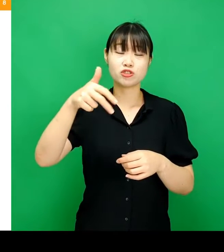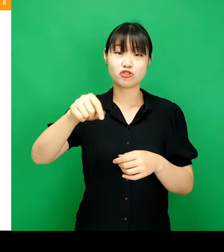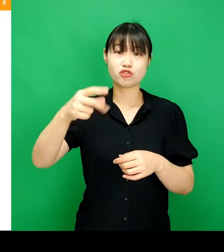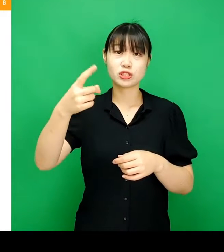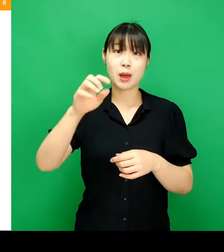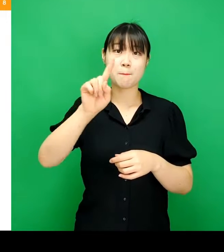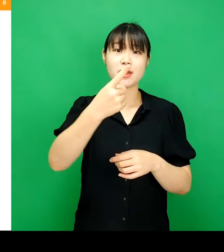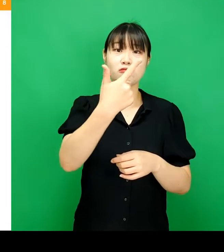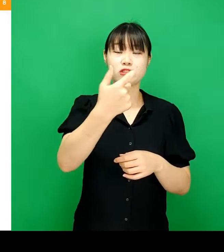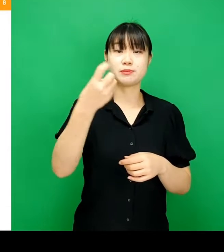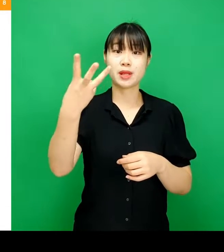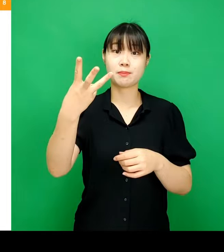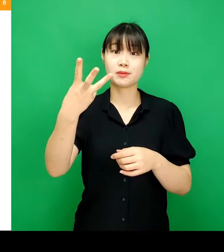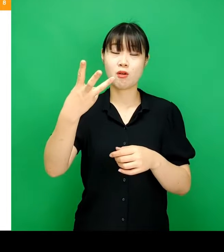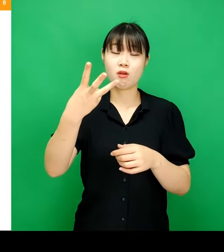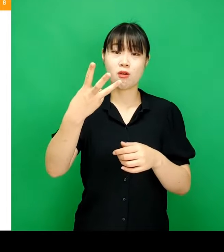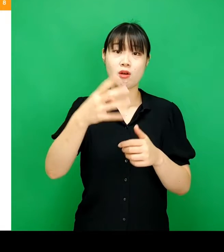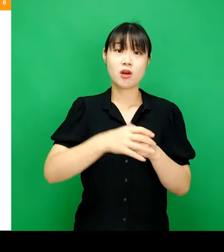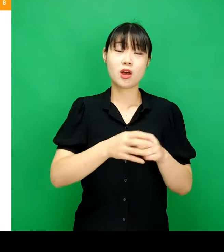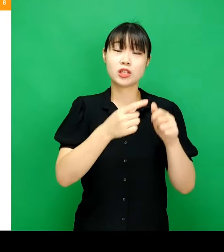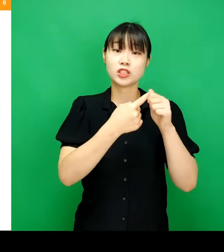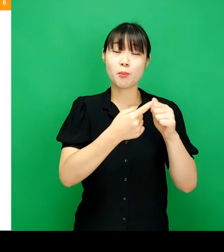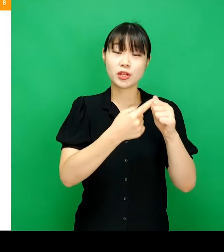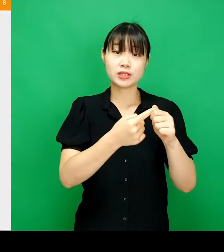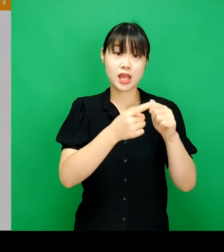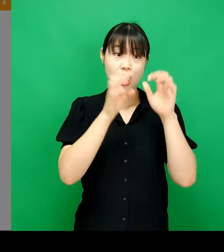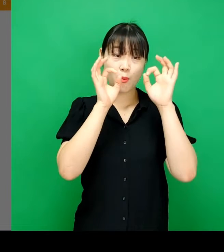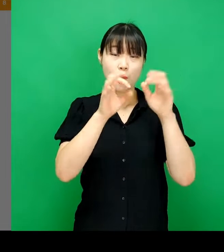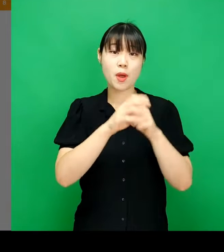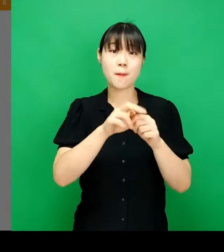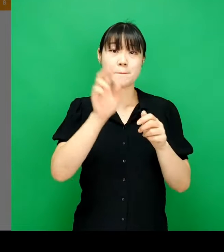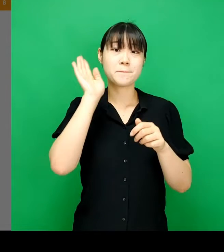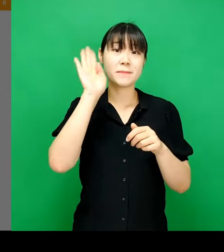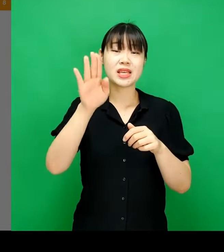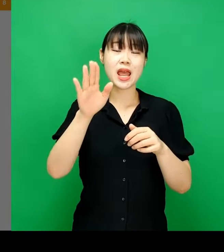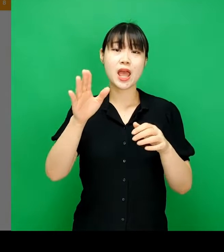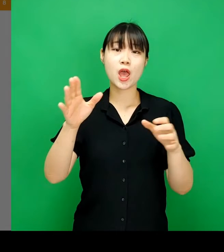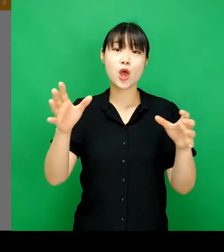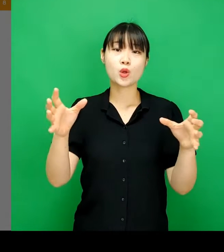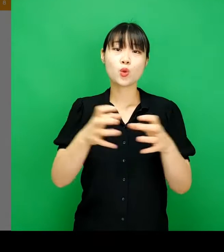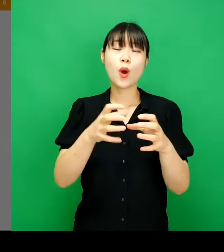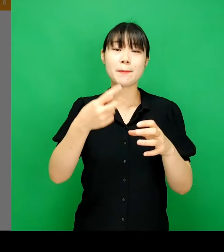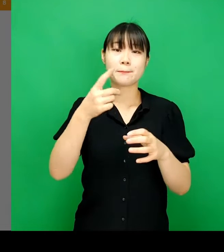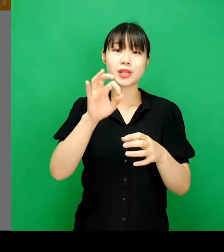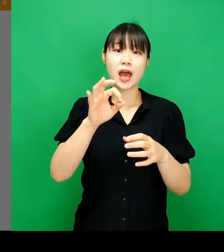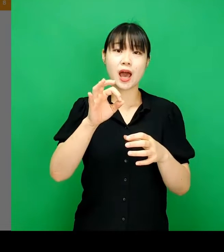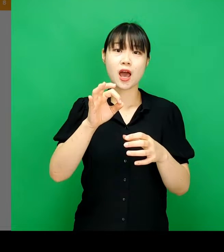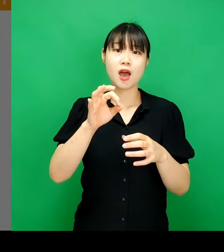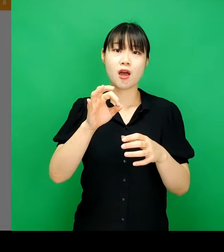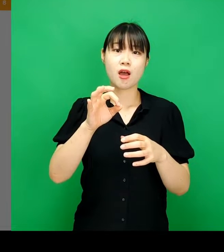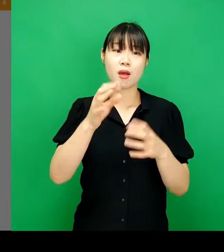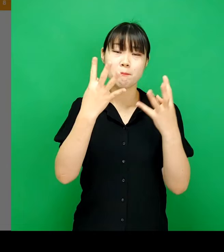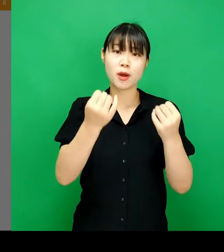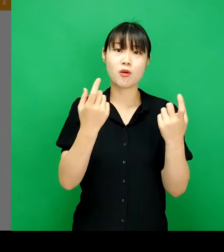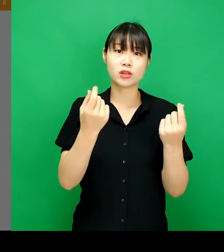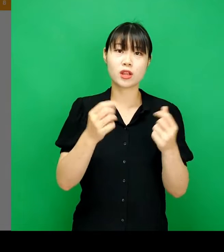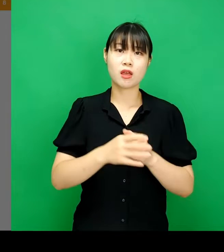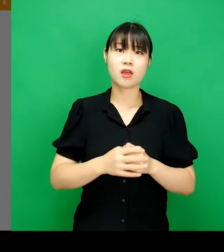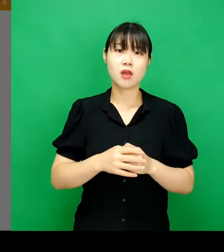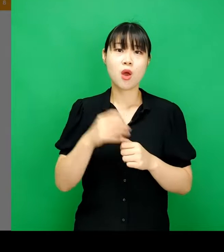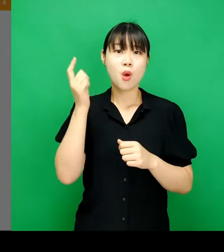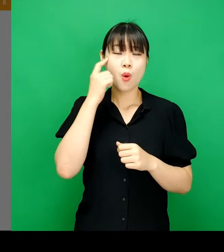지역구에서 163석을 차지하면서 압승했는데 첫 번째 지도를 보면 미래통합당이 우세한 것